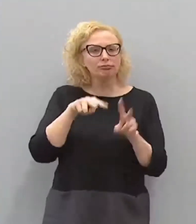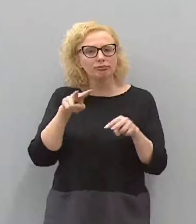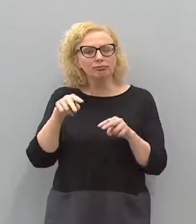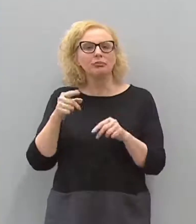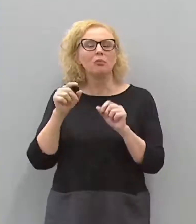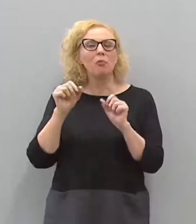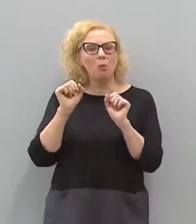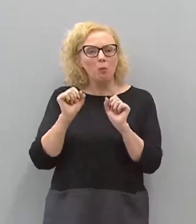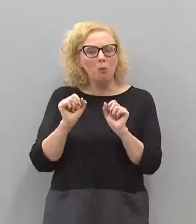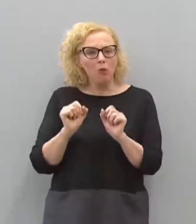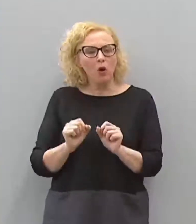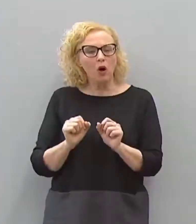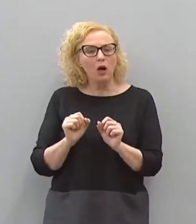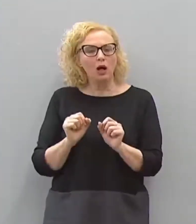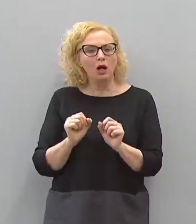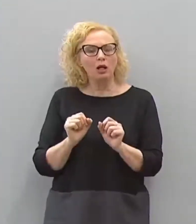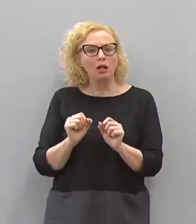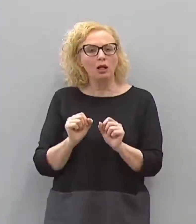potrà